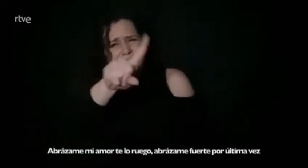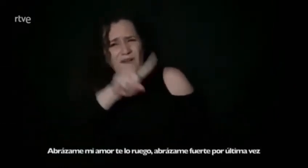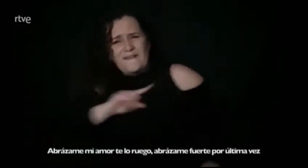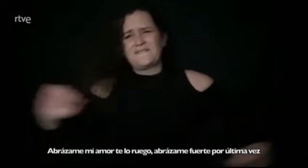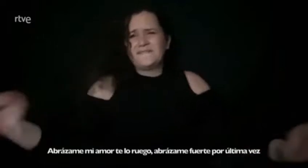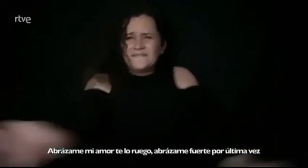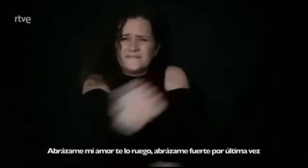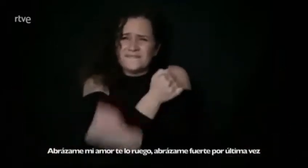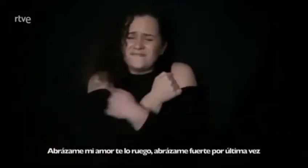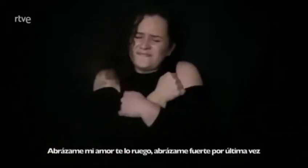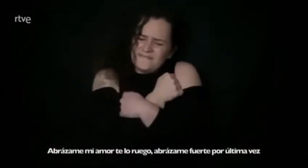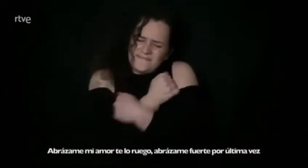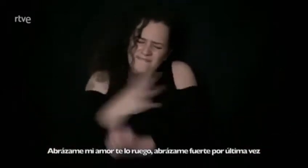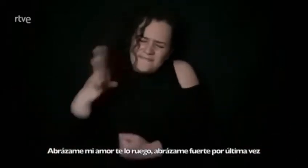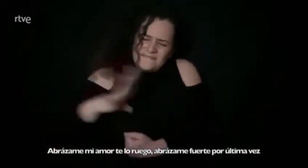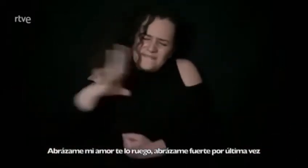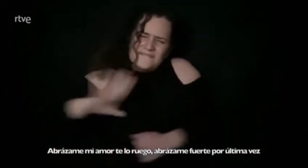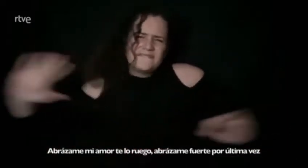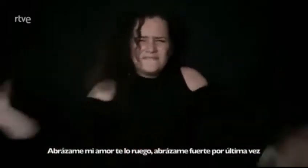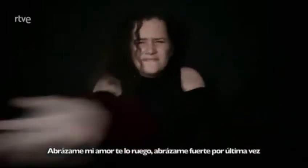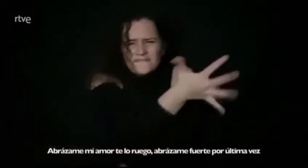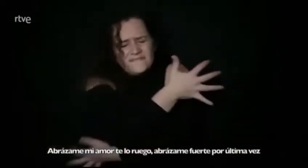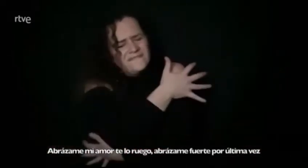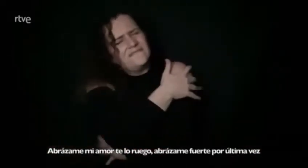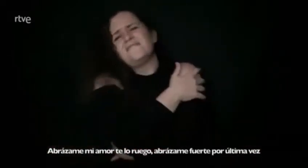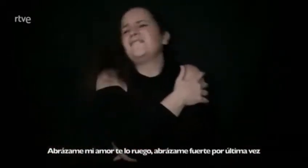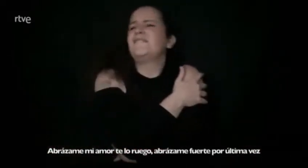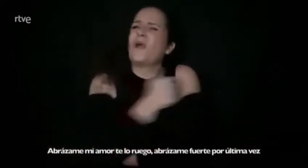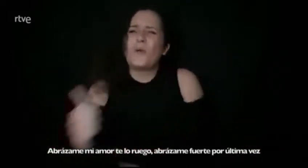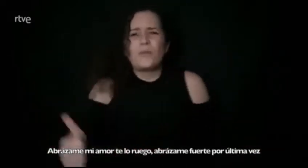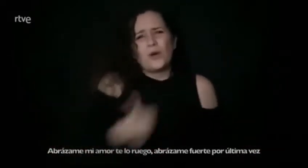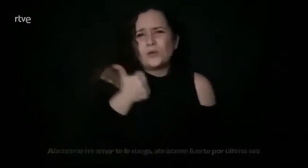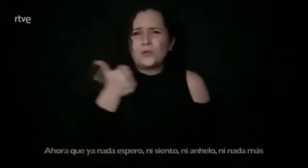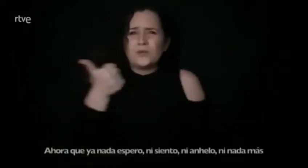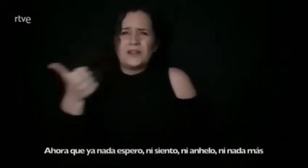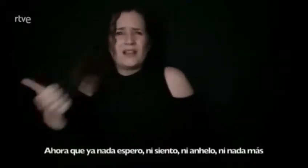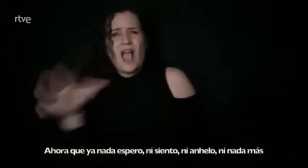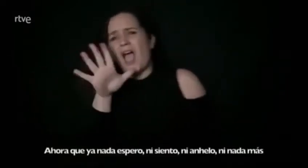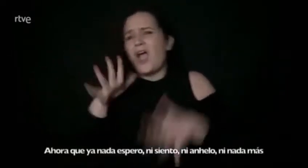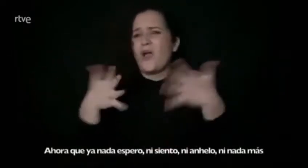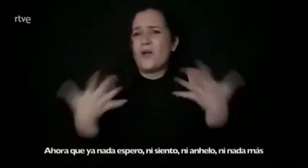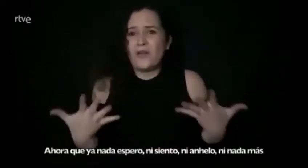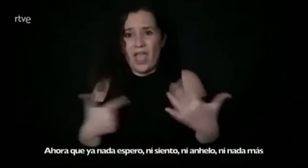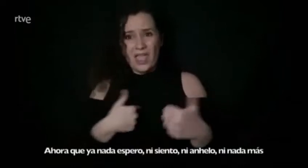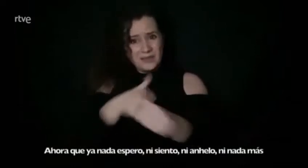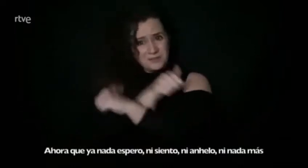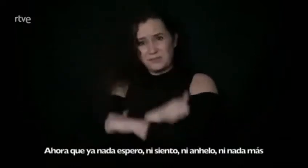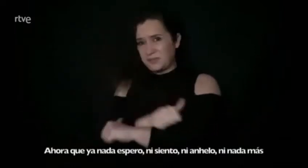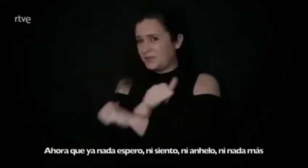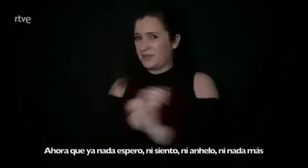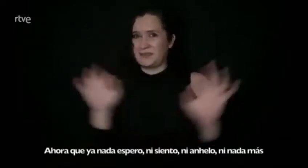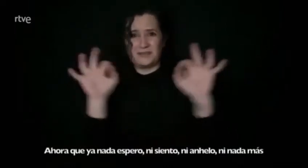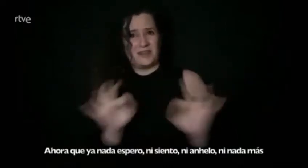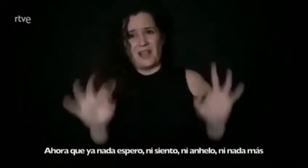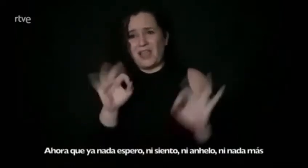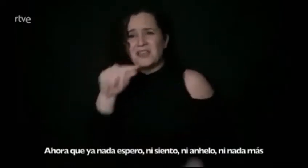te lo ruego, abrázame fuerte por última vez. Ahora que ya nada espero, ni